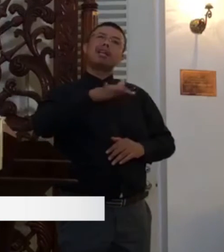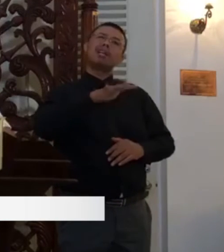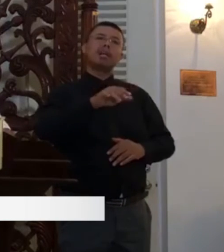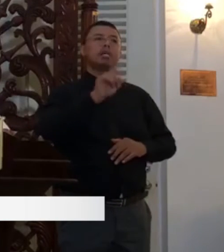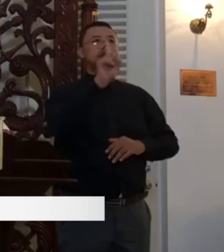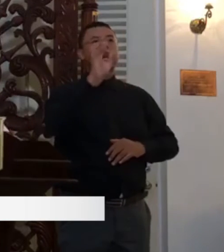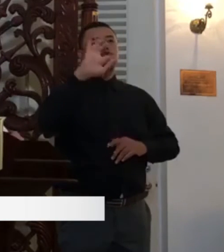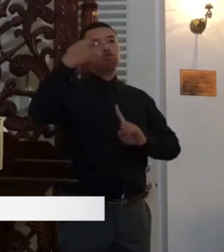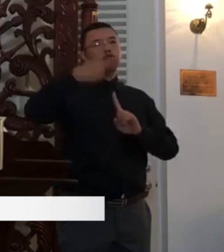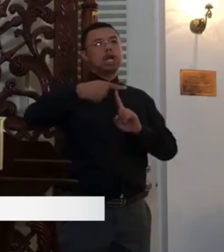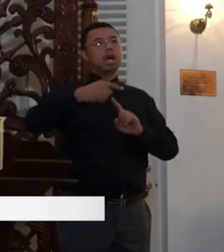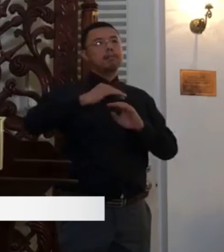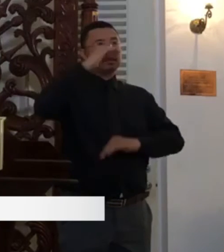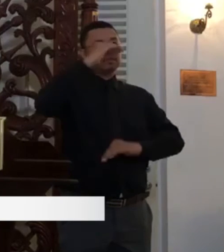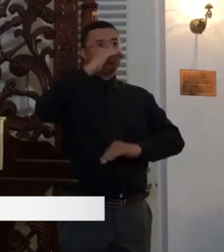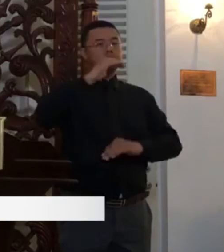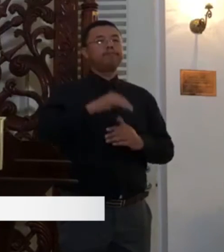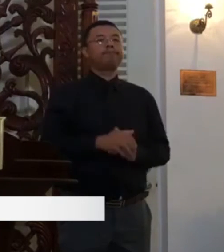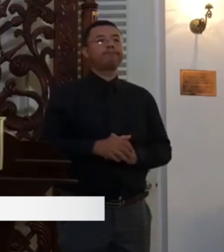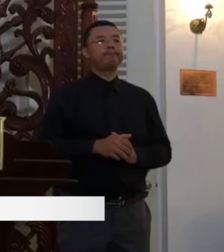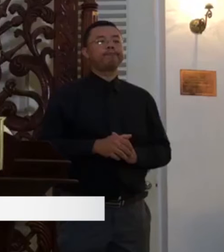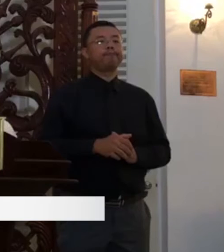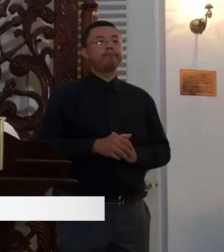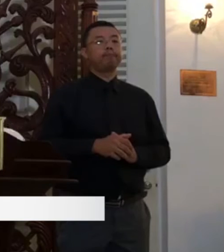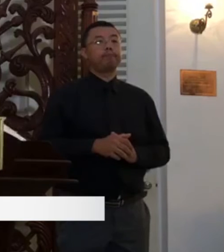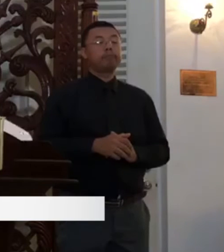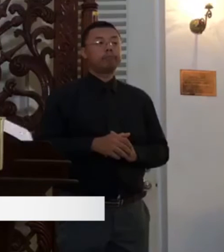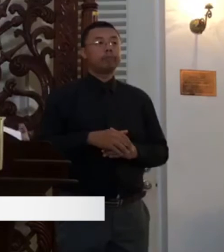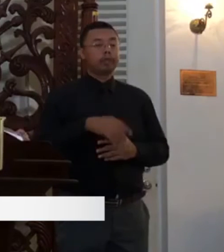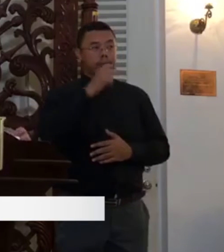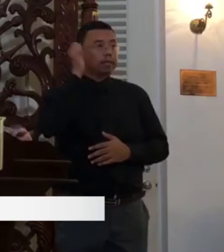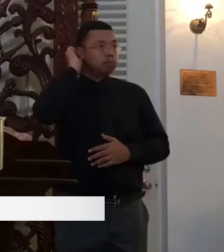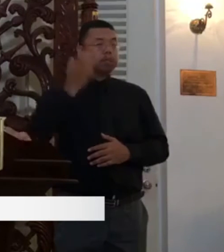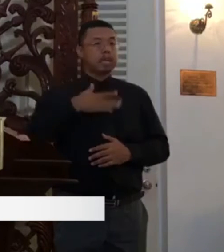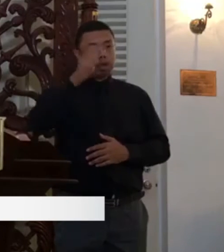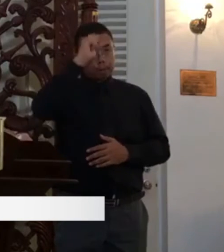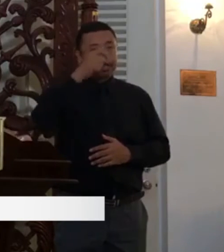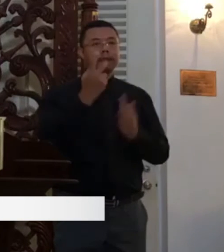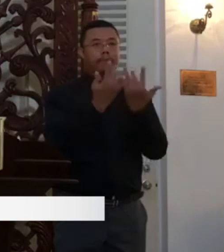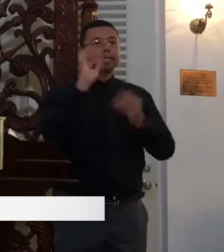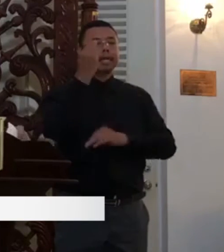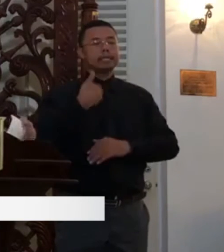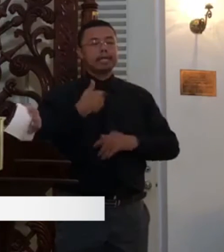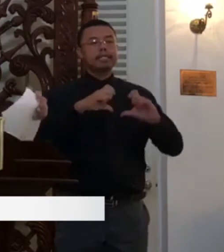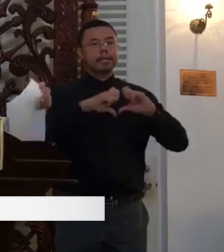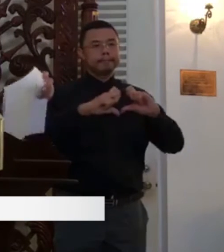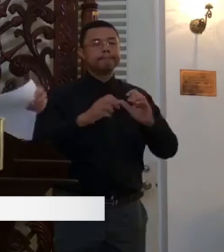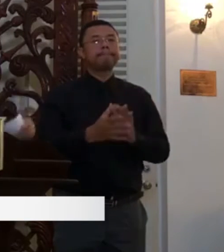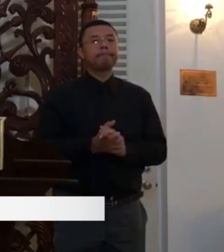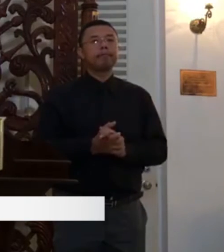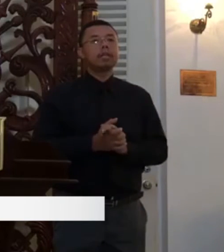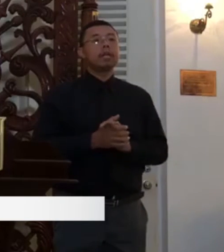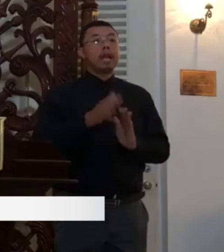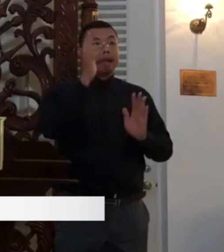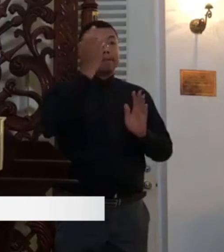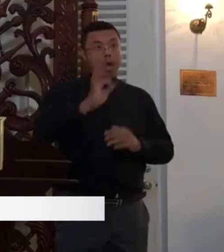sebesar-besarnya Rp100 juta. Bapak-Ibu sekalian yang saya hormati, warga Jakarta yang saya cintai, apa yang